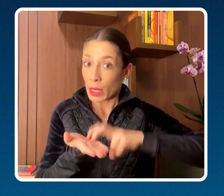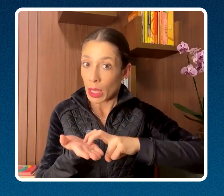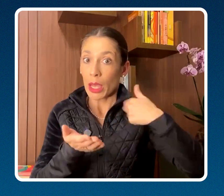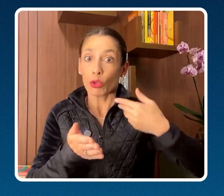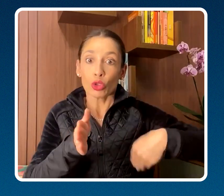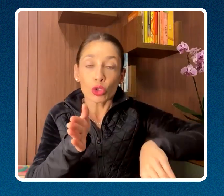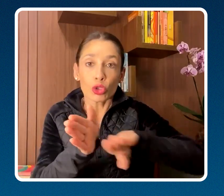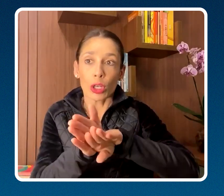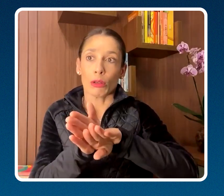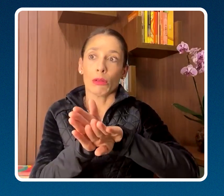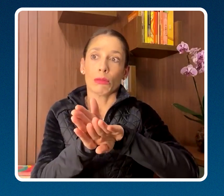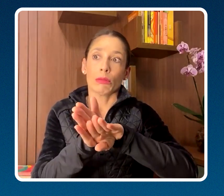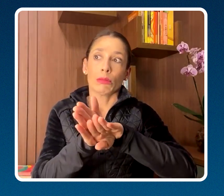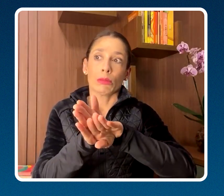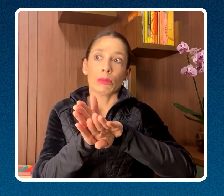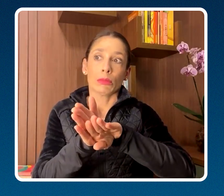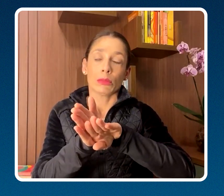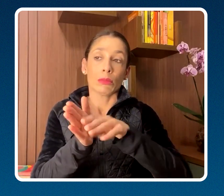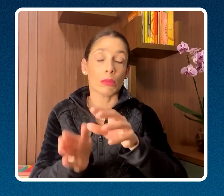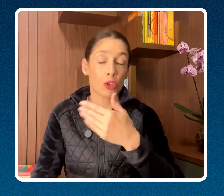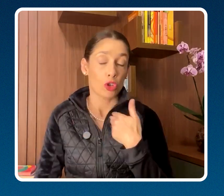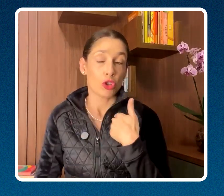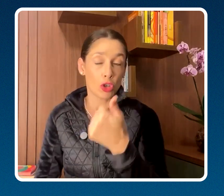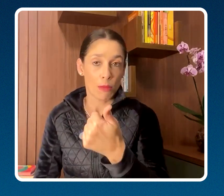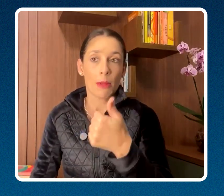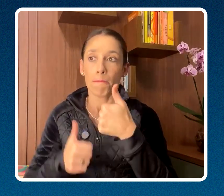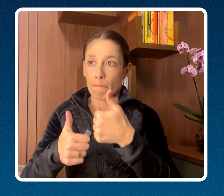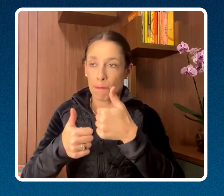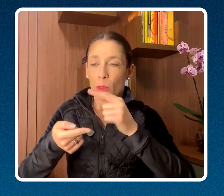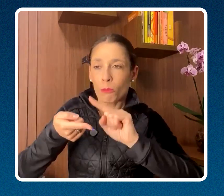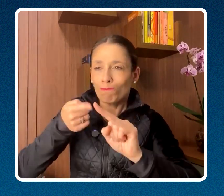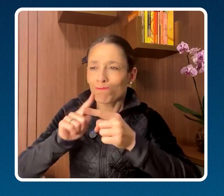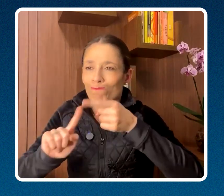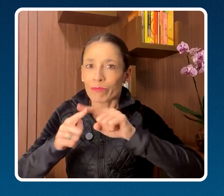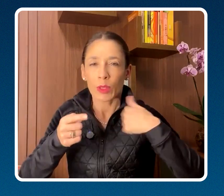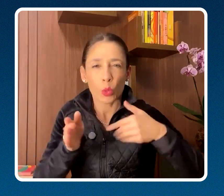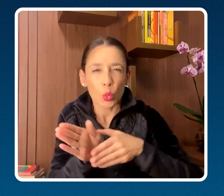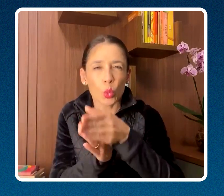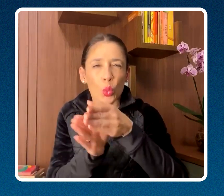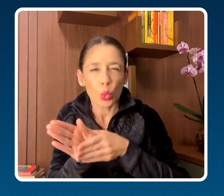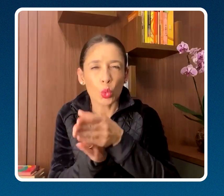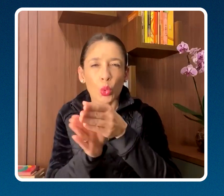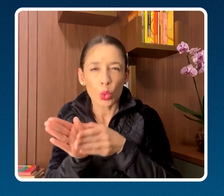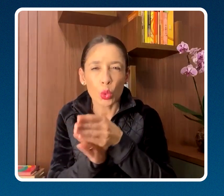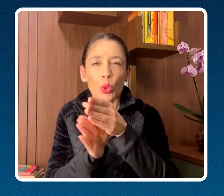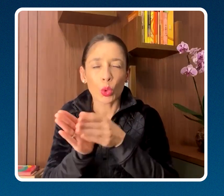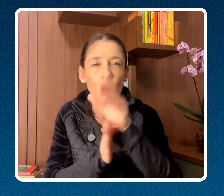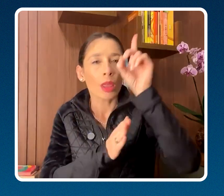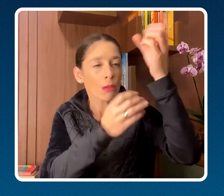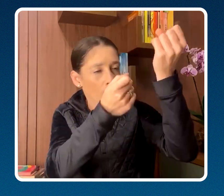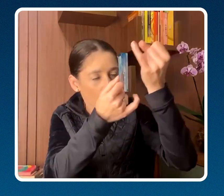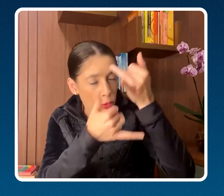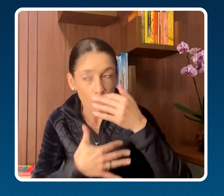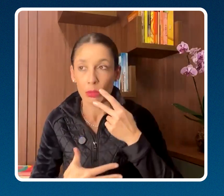sei que ela falou e tal, e a gente combinou, eu dei todo aquele direcionamento dela fazer, e Deus abençoou, e o